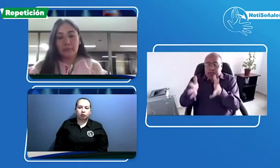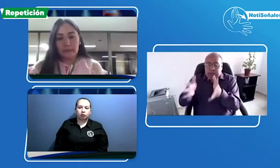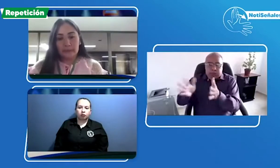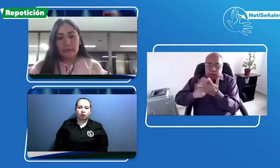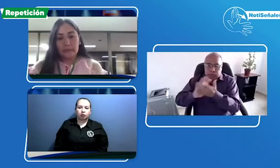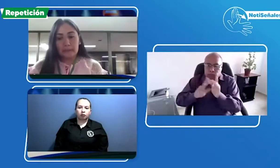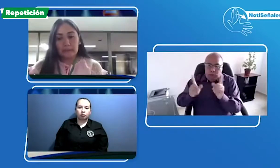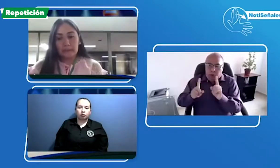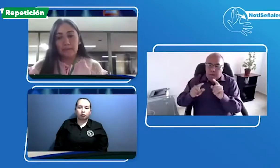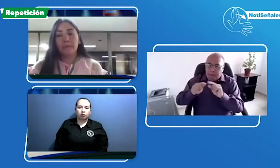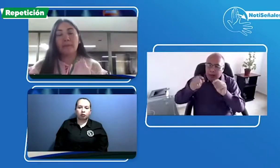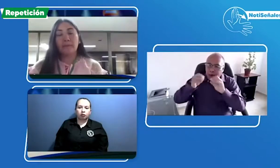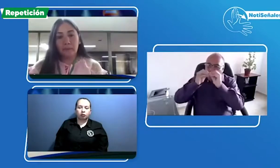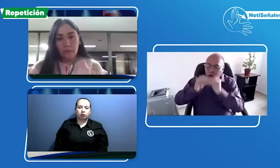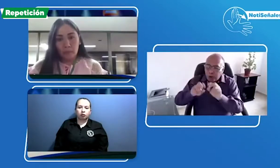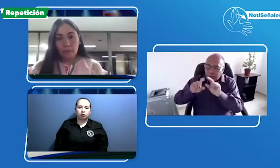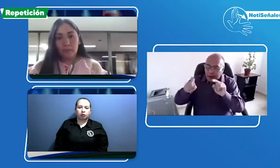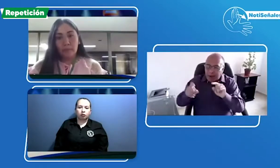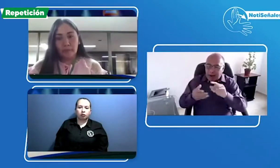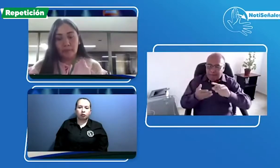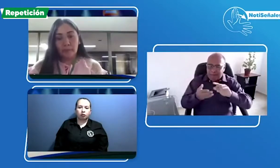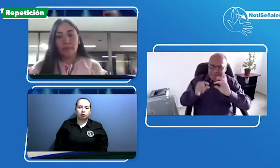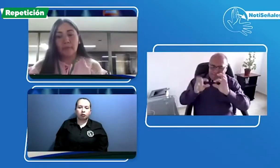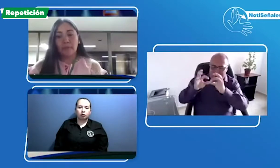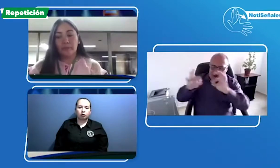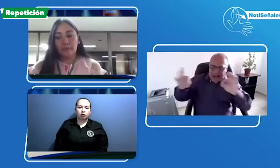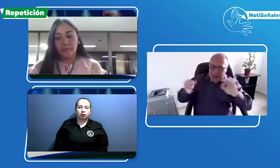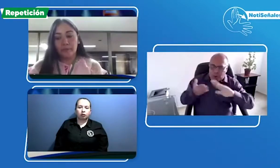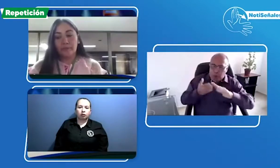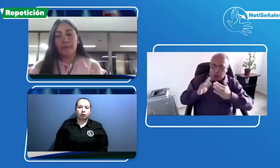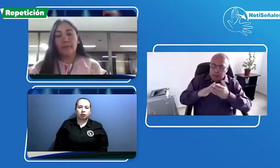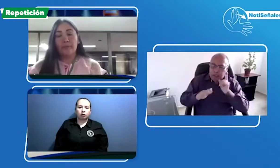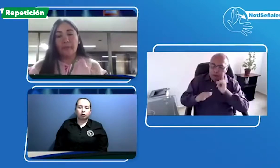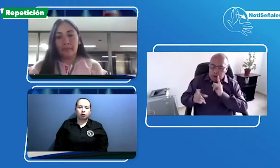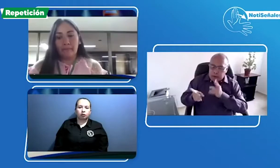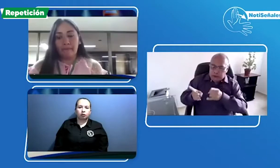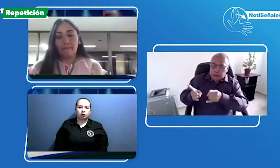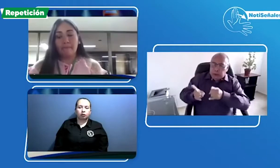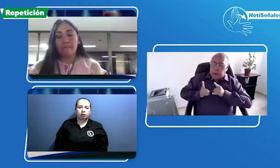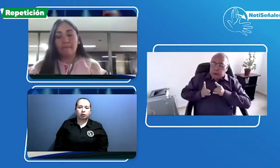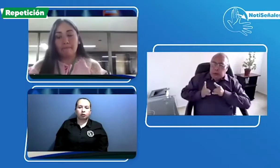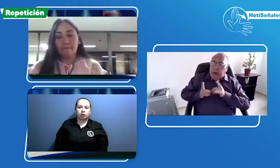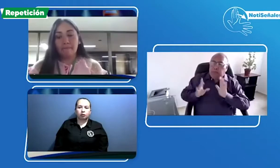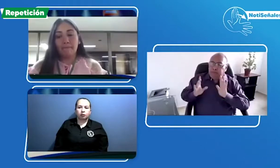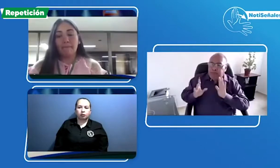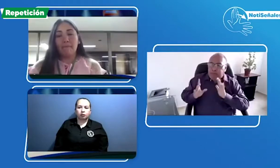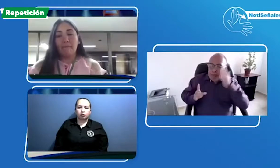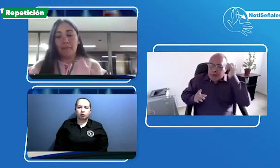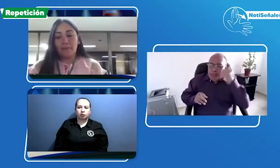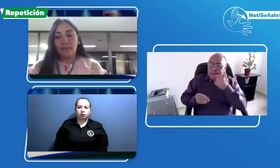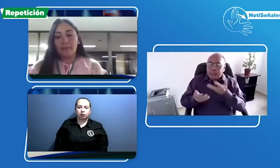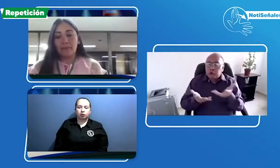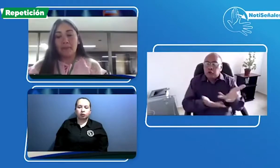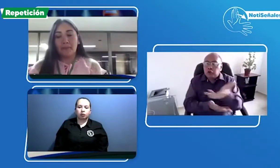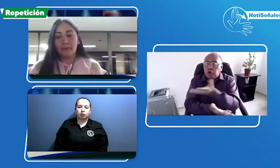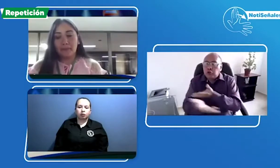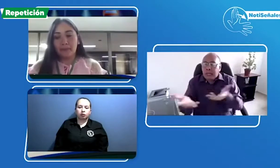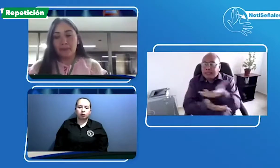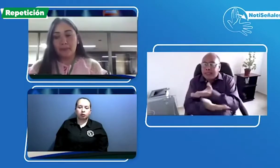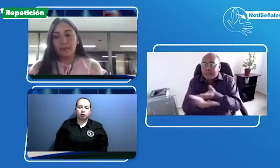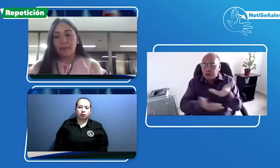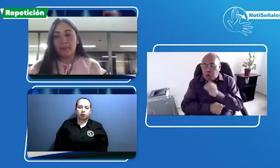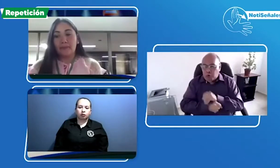aunque claramente no dice que enseña la lengua de señas, sí hay una parte que esto le